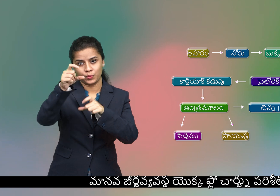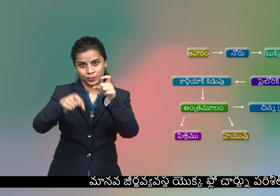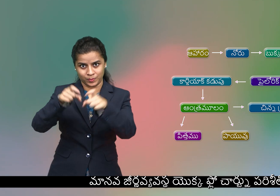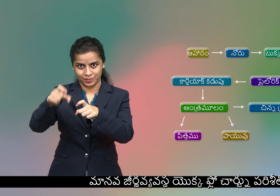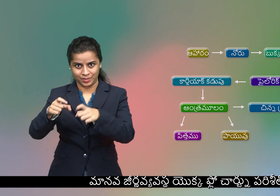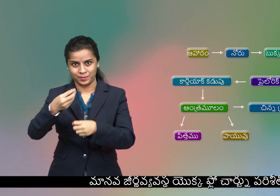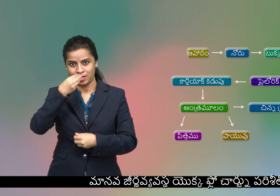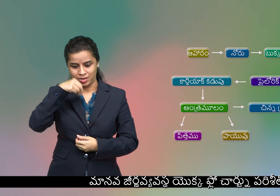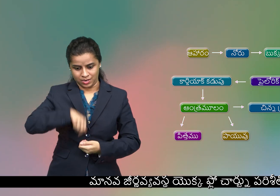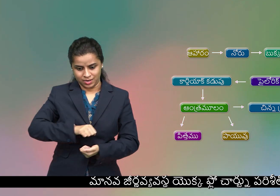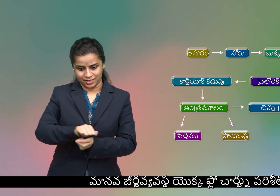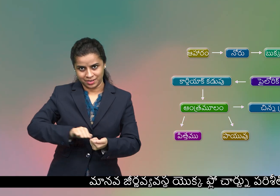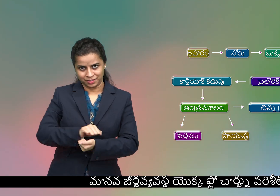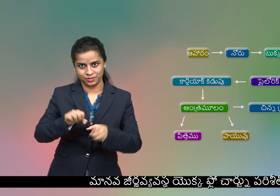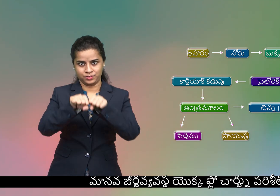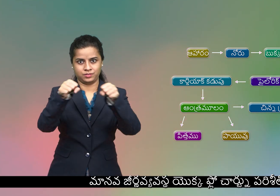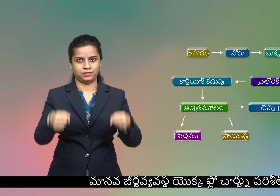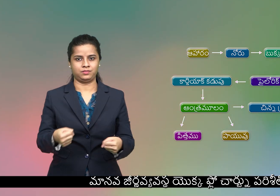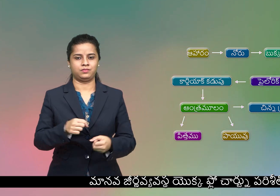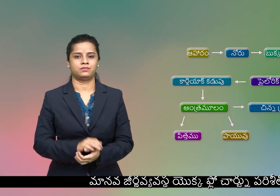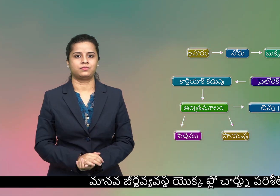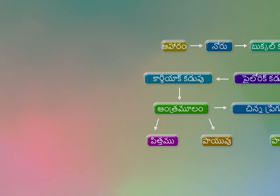ఫ్లో చార్ట్ను పరిశీలిద్దాం.